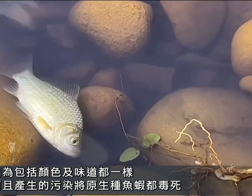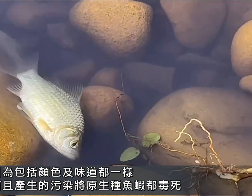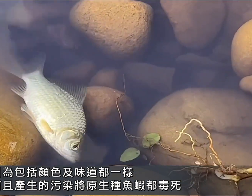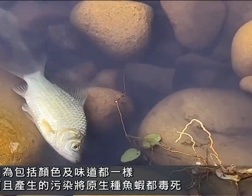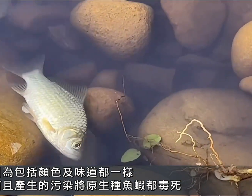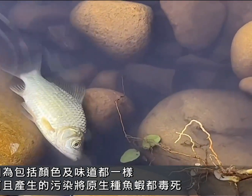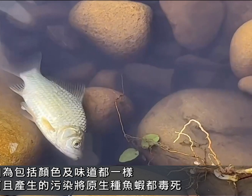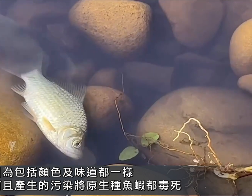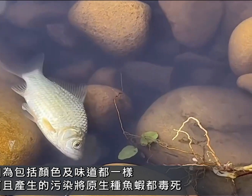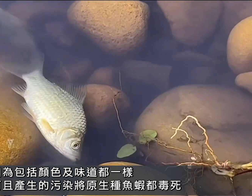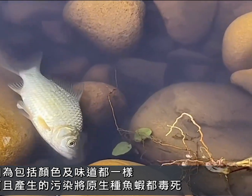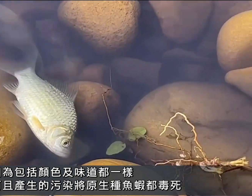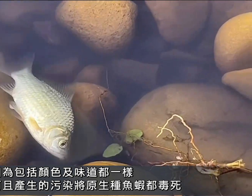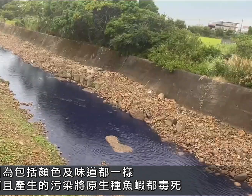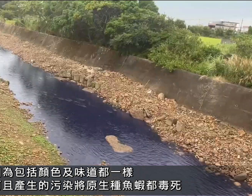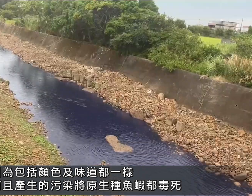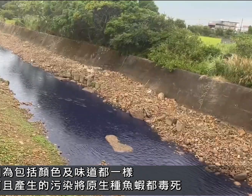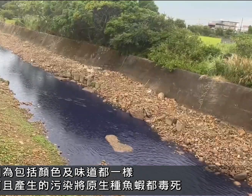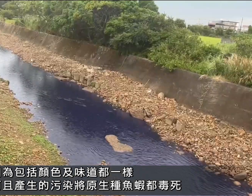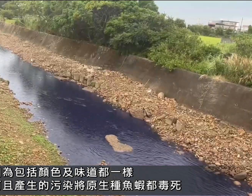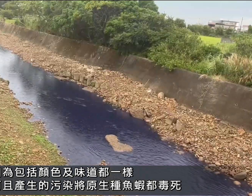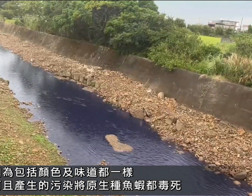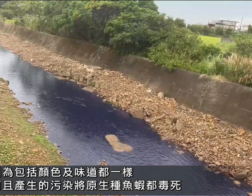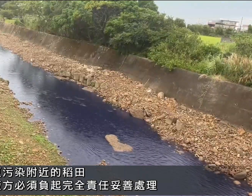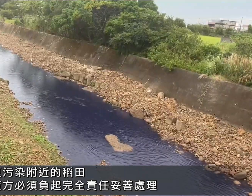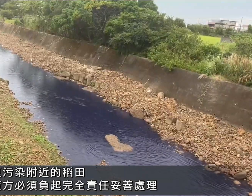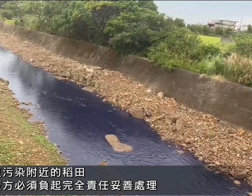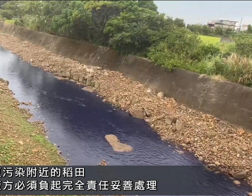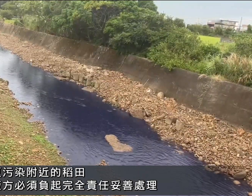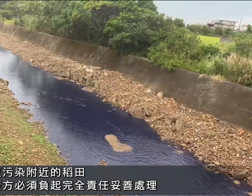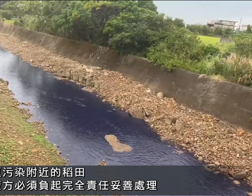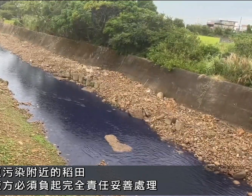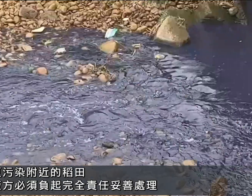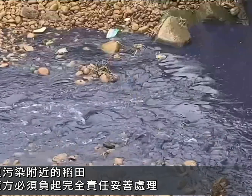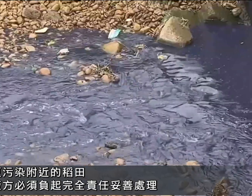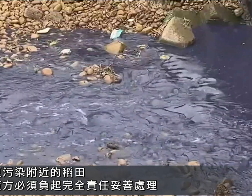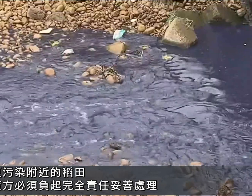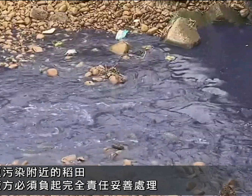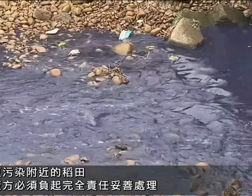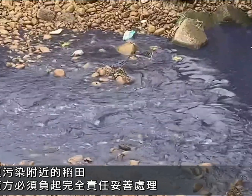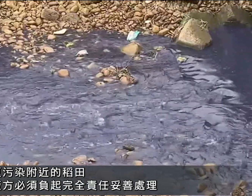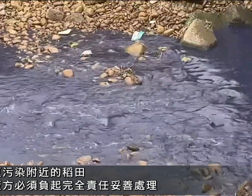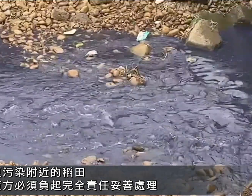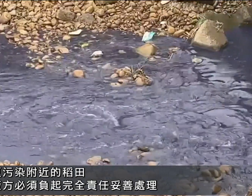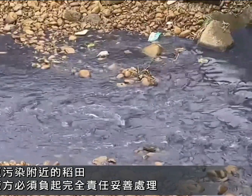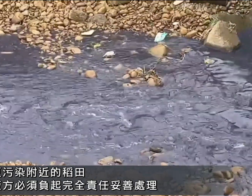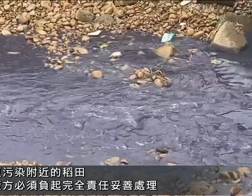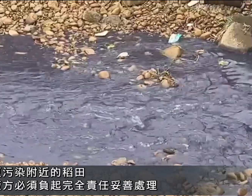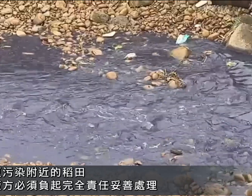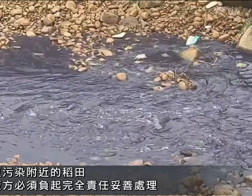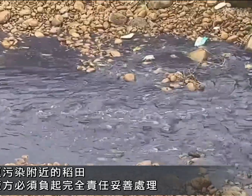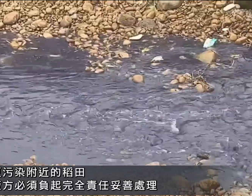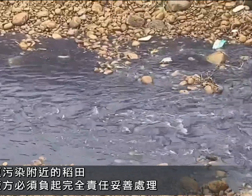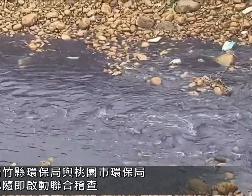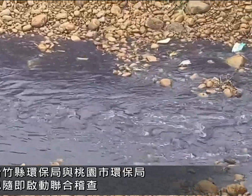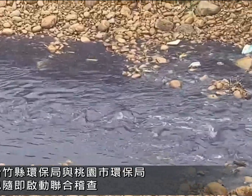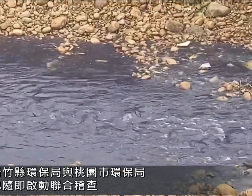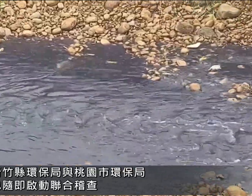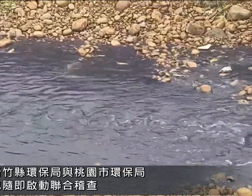生种的鱼虾都毒死，更污染附近的稻田，厂商必须负起完全责任，妥善处理。新竹县环保局与桃园